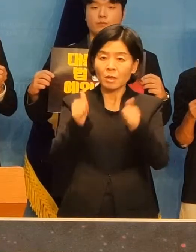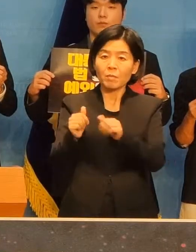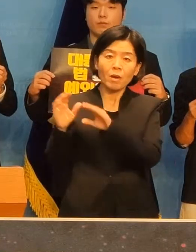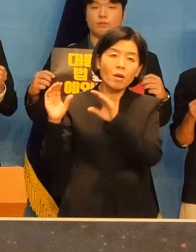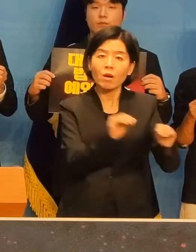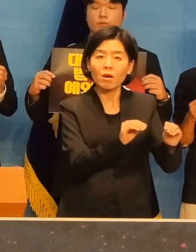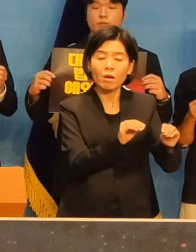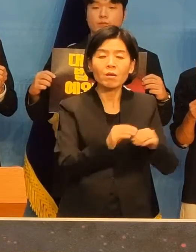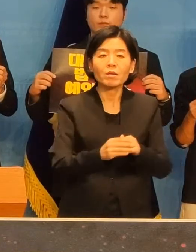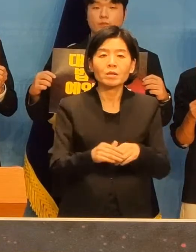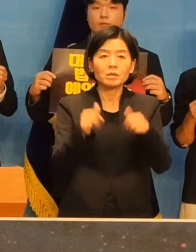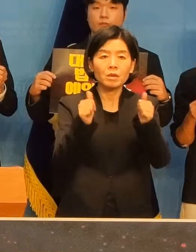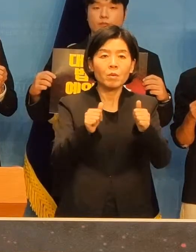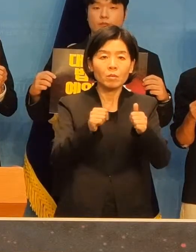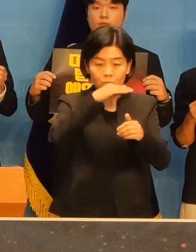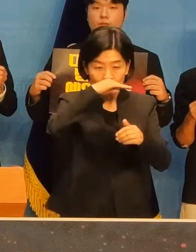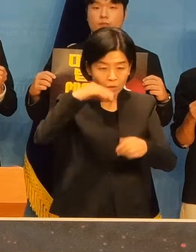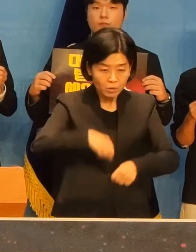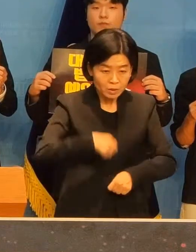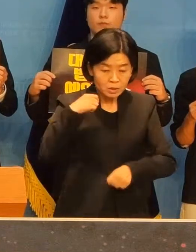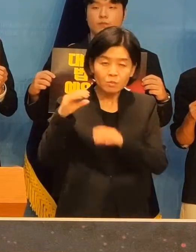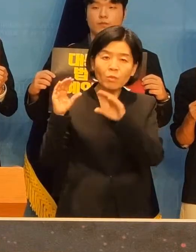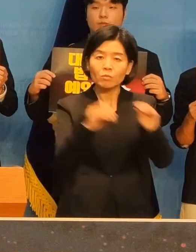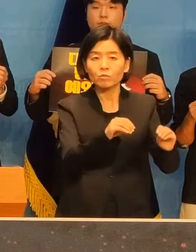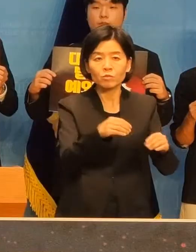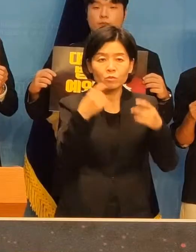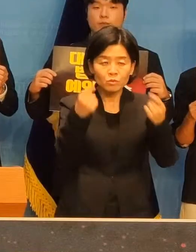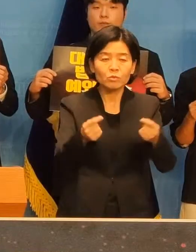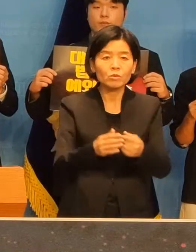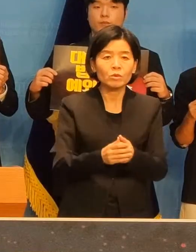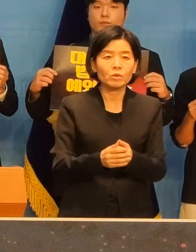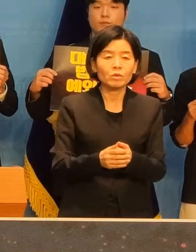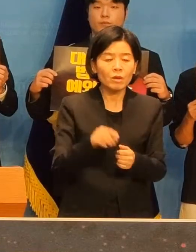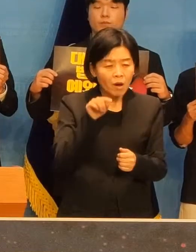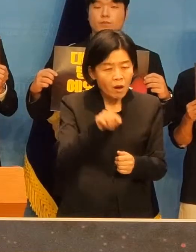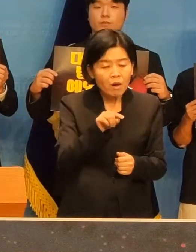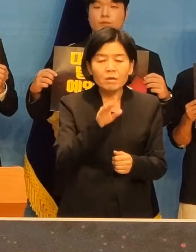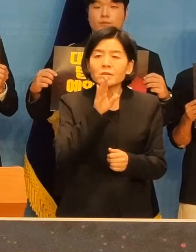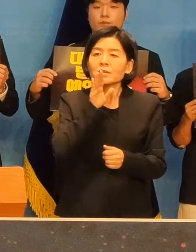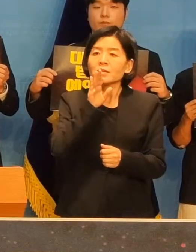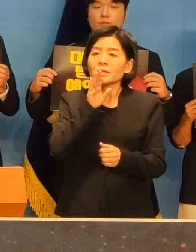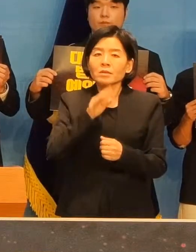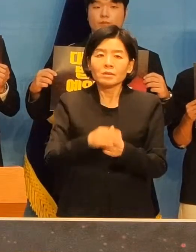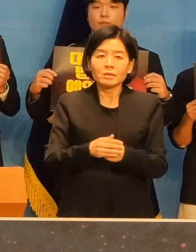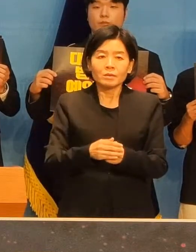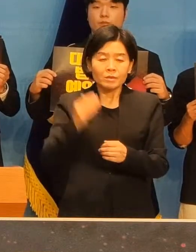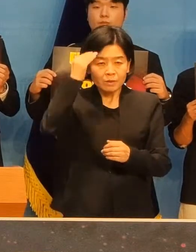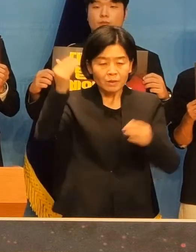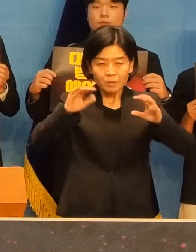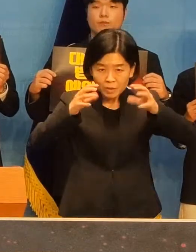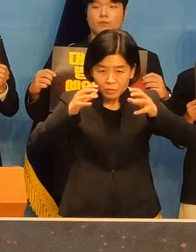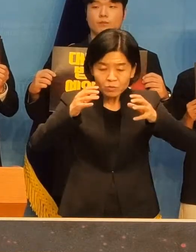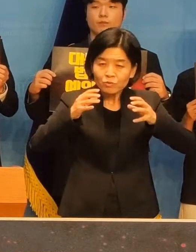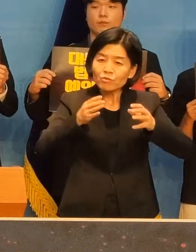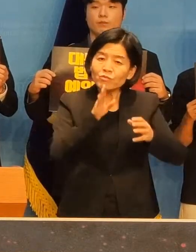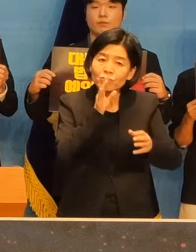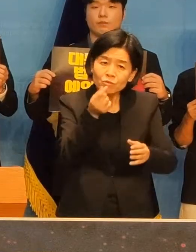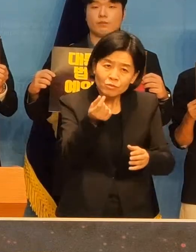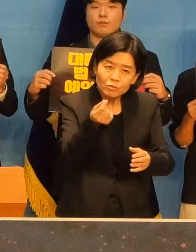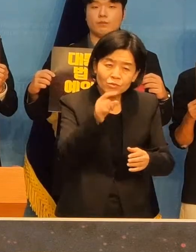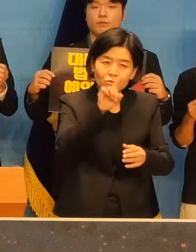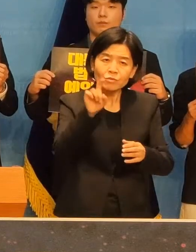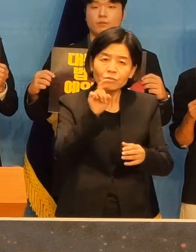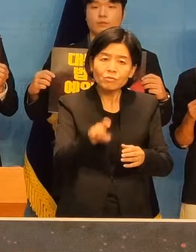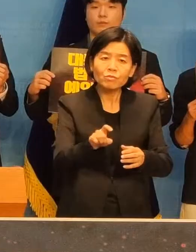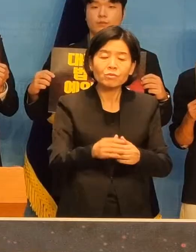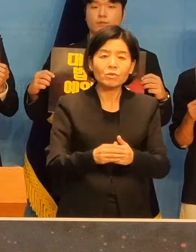멈추었습니다. 사법의 정의가 멈춘 것입니다. 이것이 과연 우리가 지켜온 대한민국입니까?